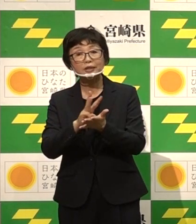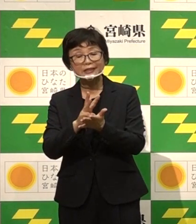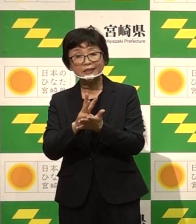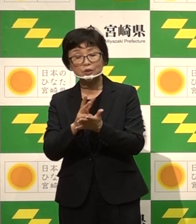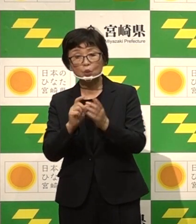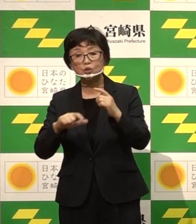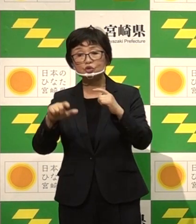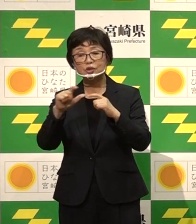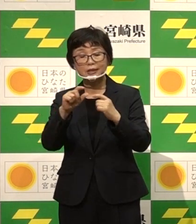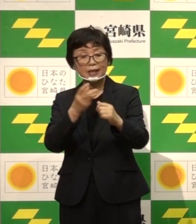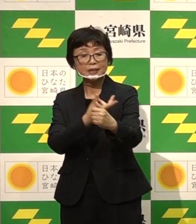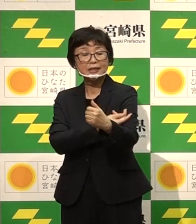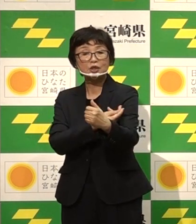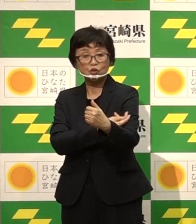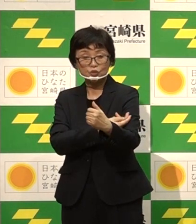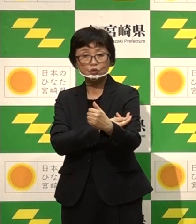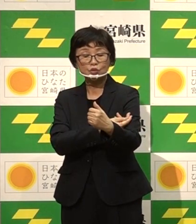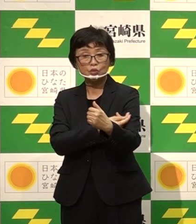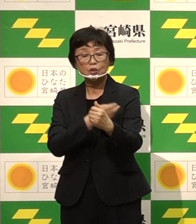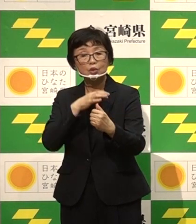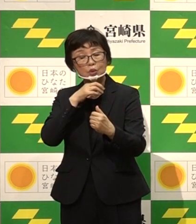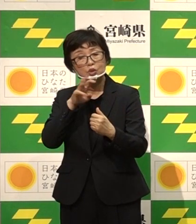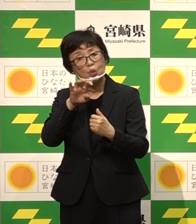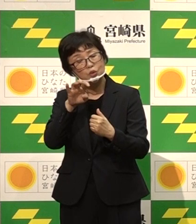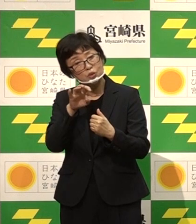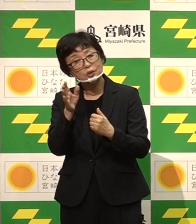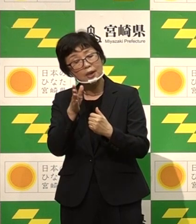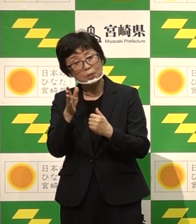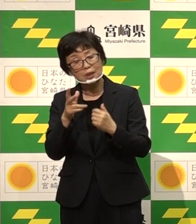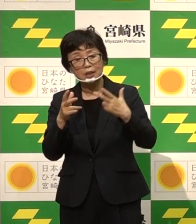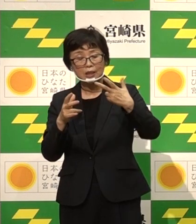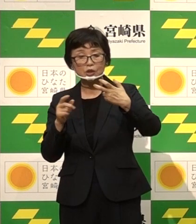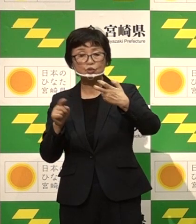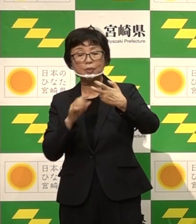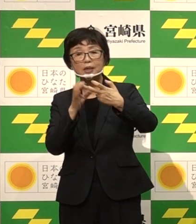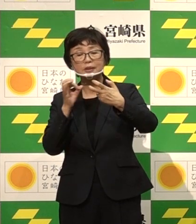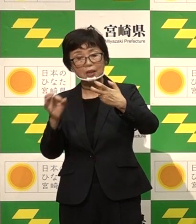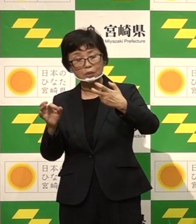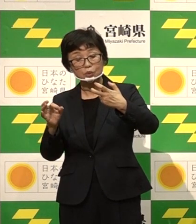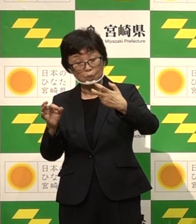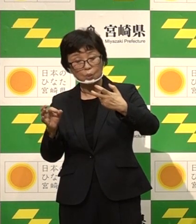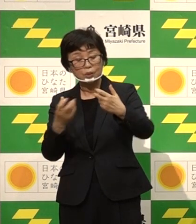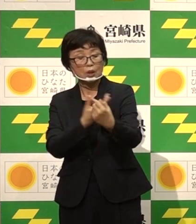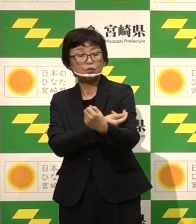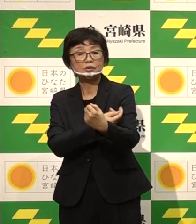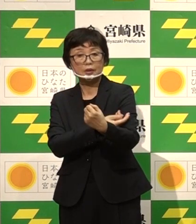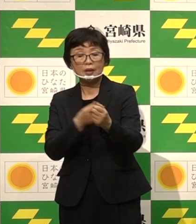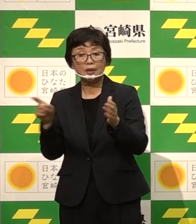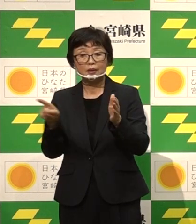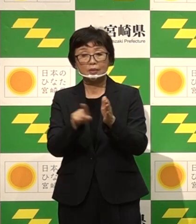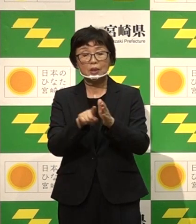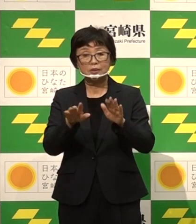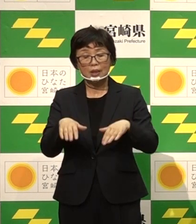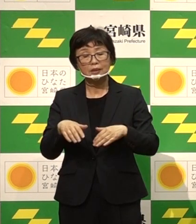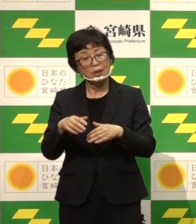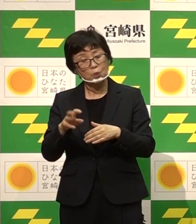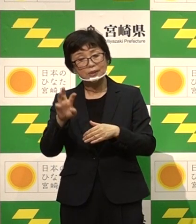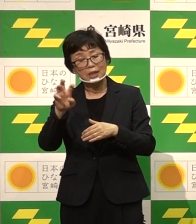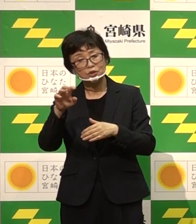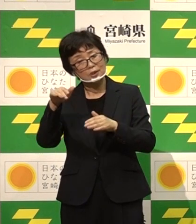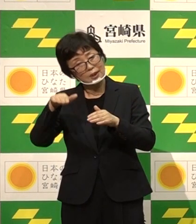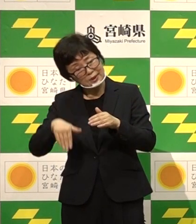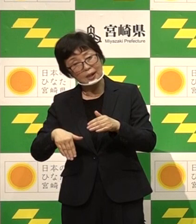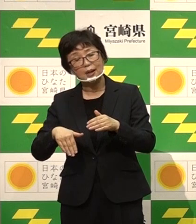加接種であります、40代までなんとか7割程度まで来ておりますが、まだまだ30代以下がです